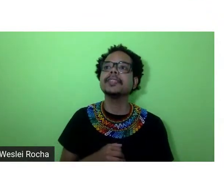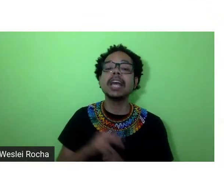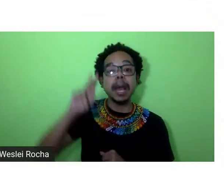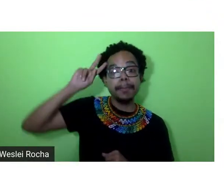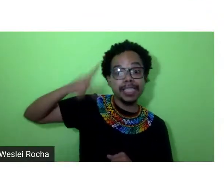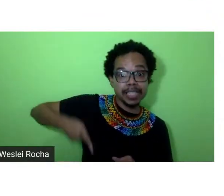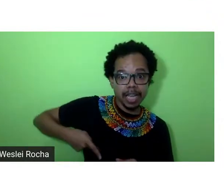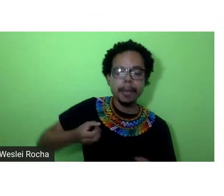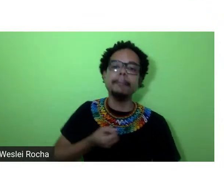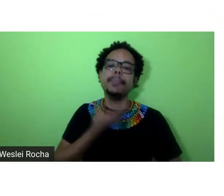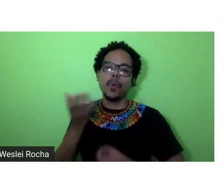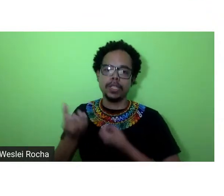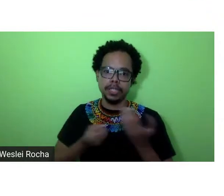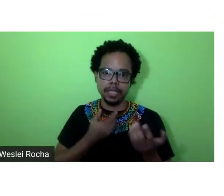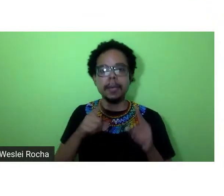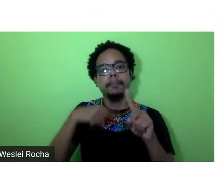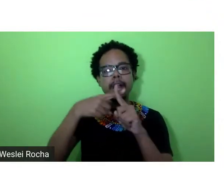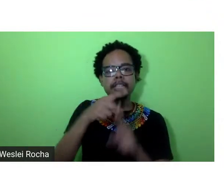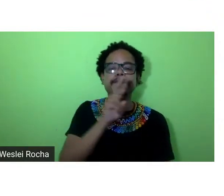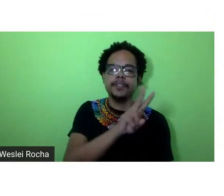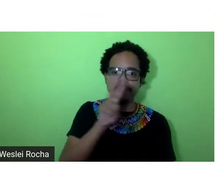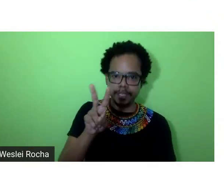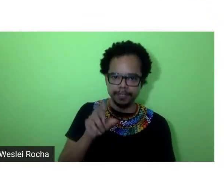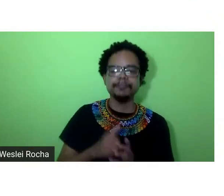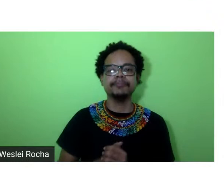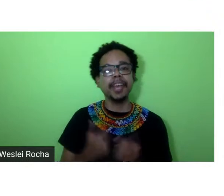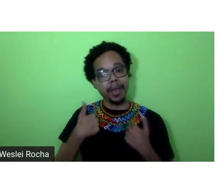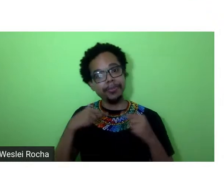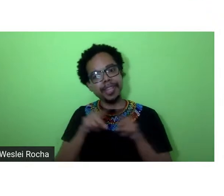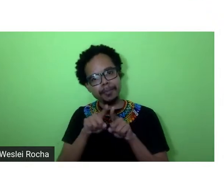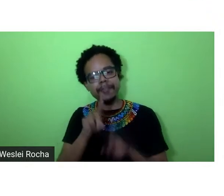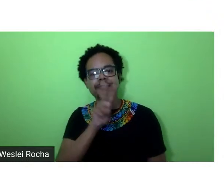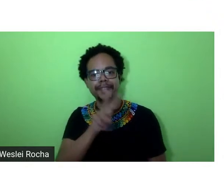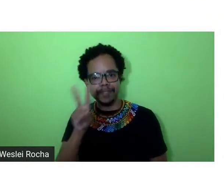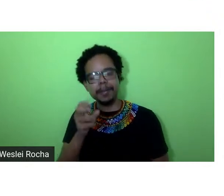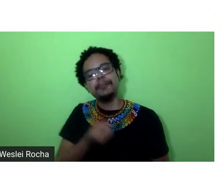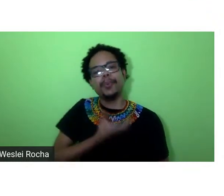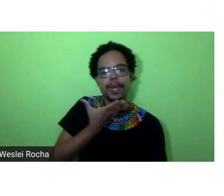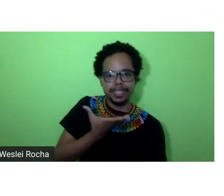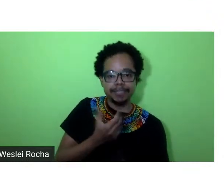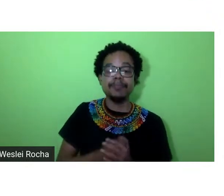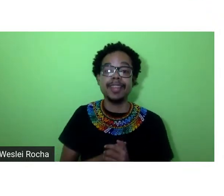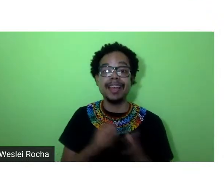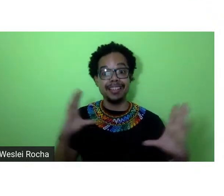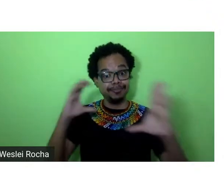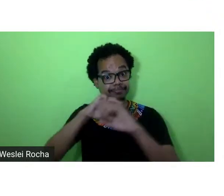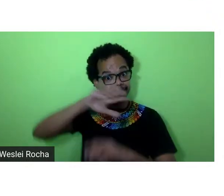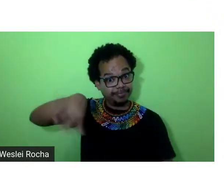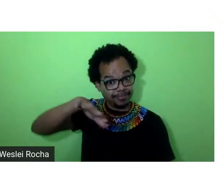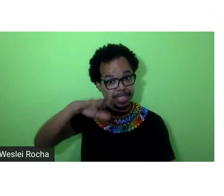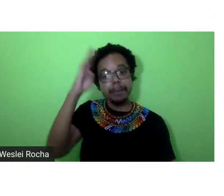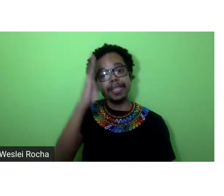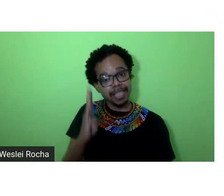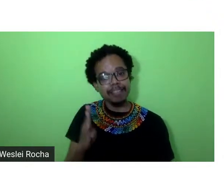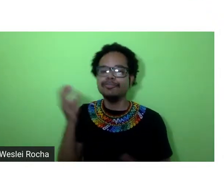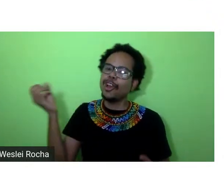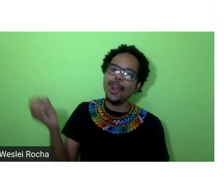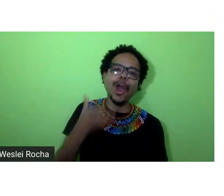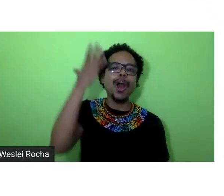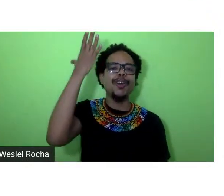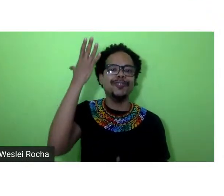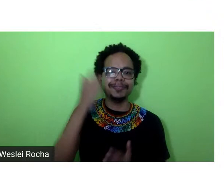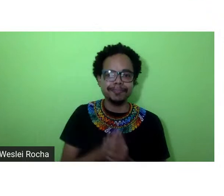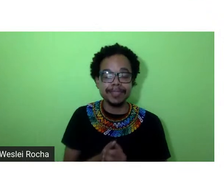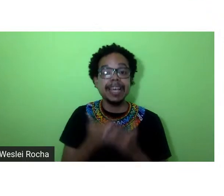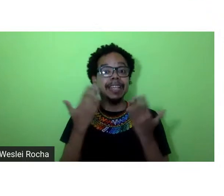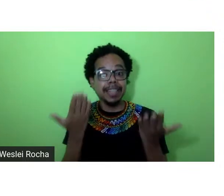e a Gabriela é uma artista que apresenta muito Islã e também visual vernacular Eu também não faço algumas apresentações